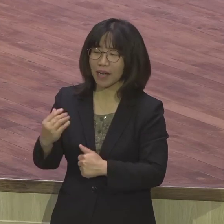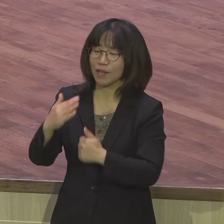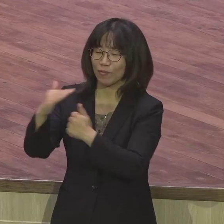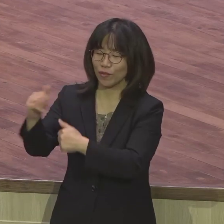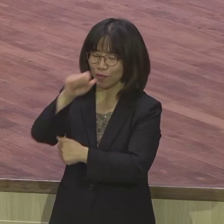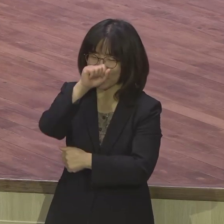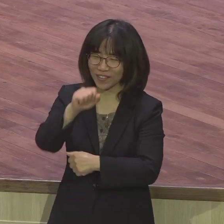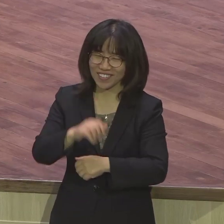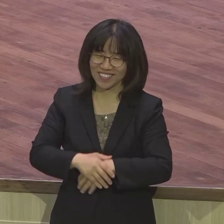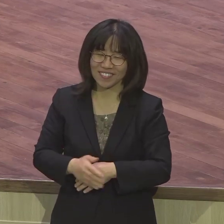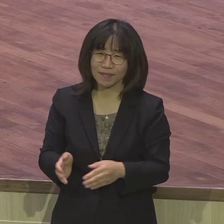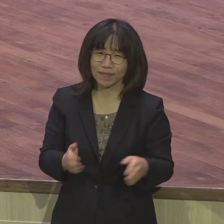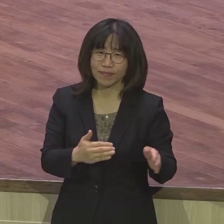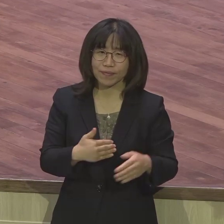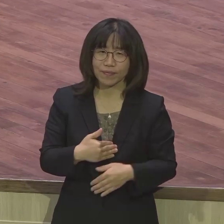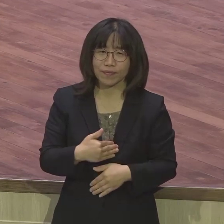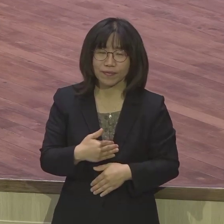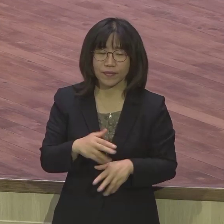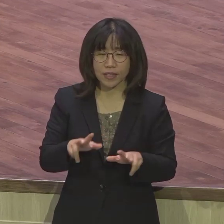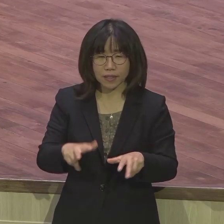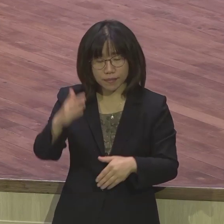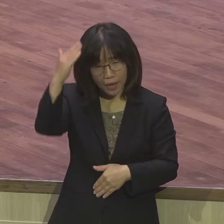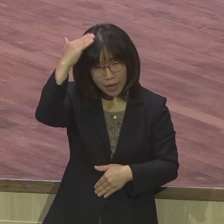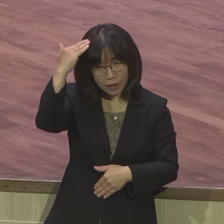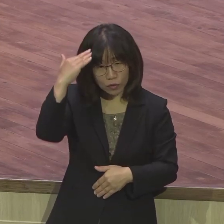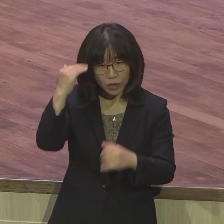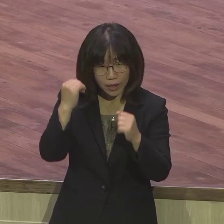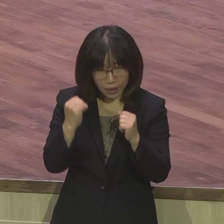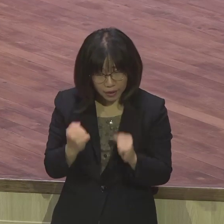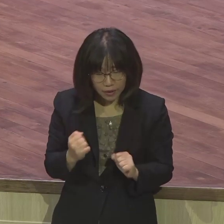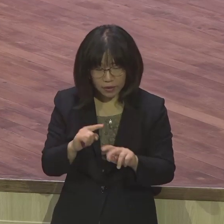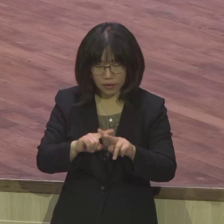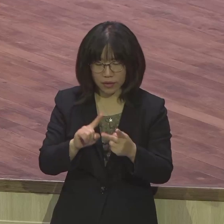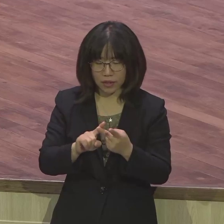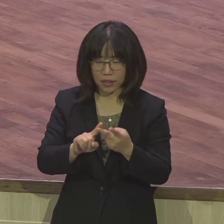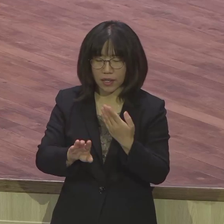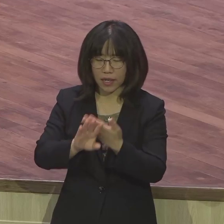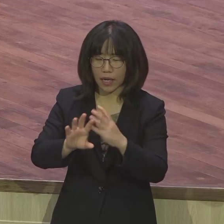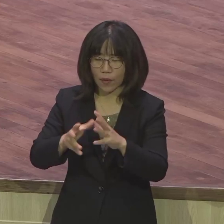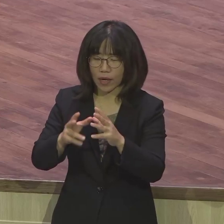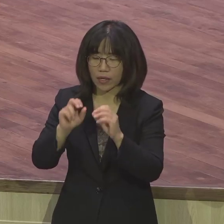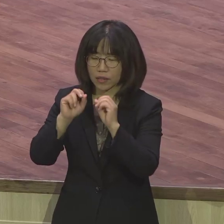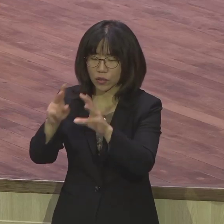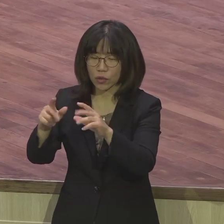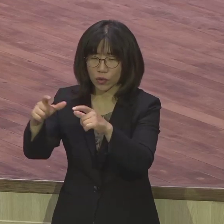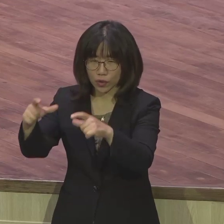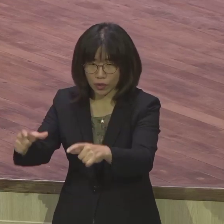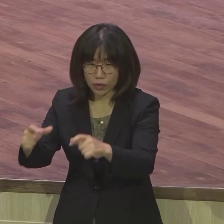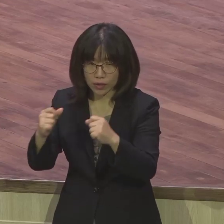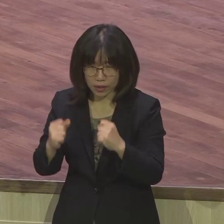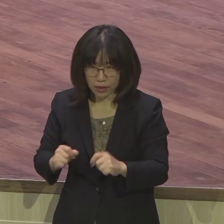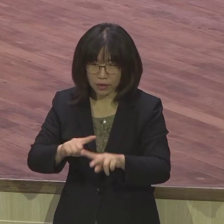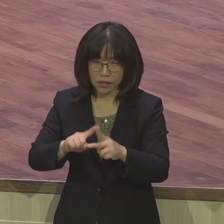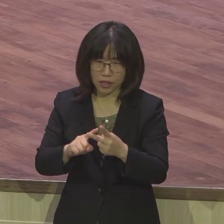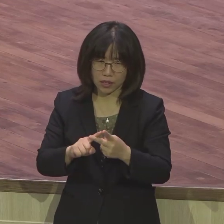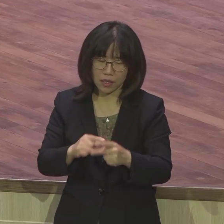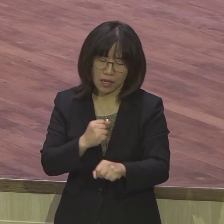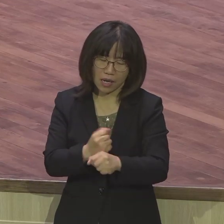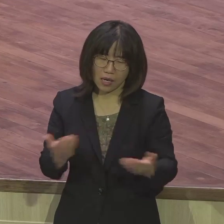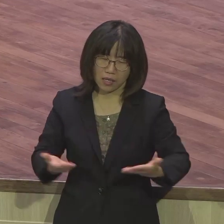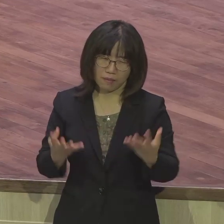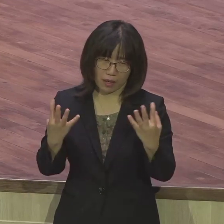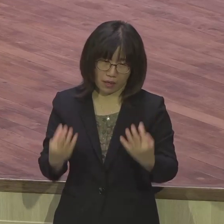여러분, 우리가 어디 있든지 한국에 있든지 선교 현장에 있든지 해야 할 일이 많습니다.